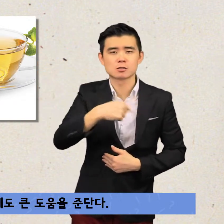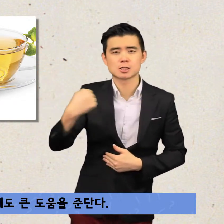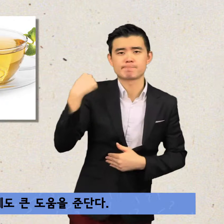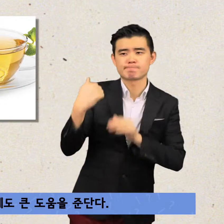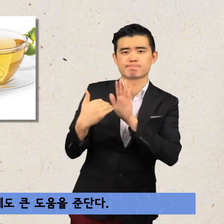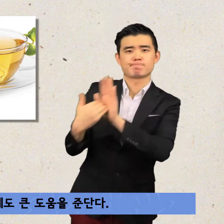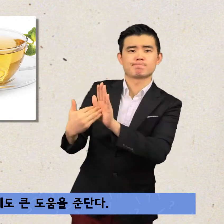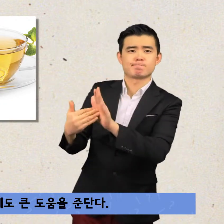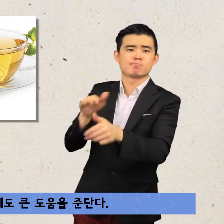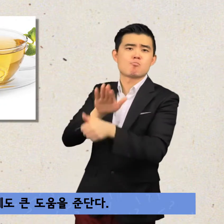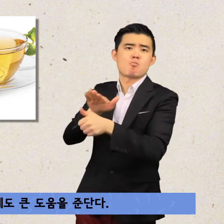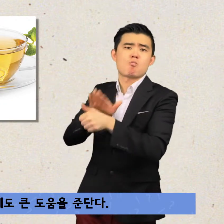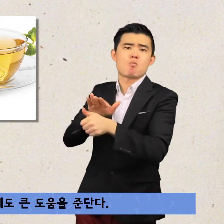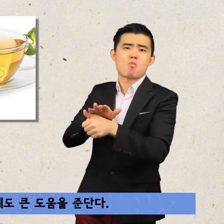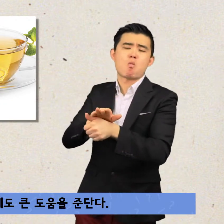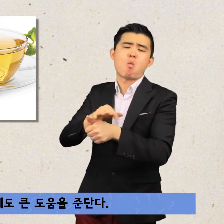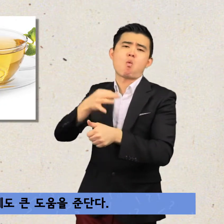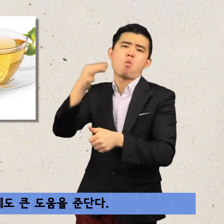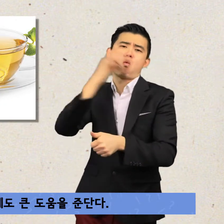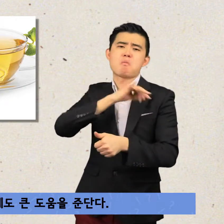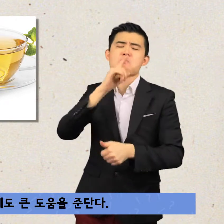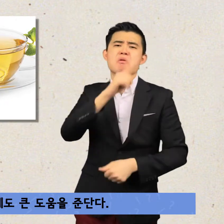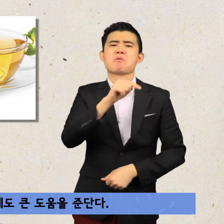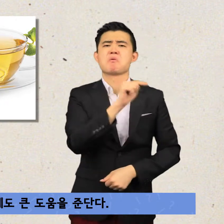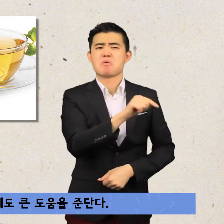데에도 큰 도움을 준단다.